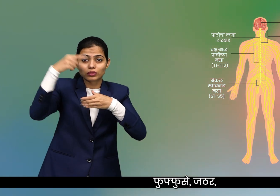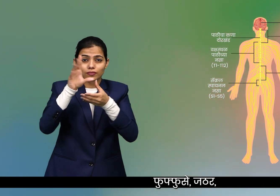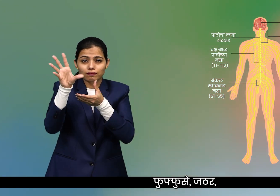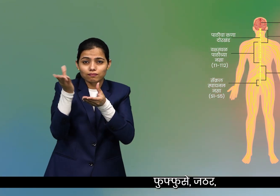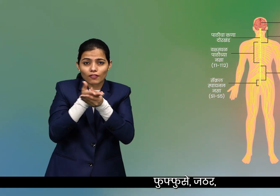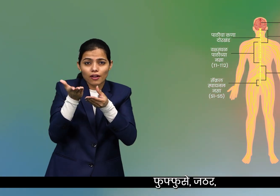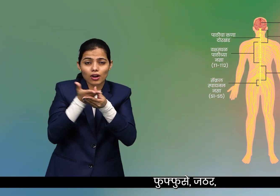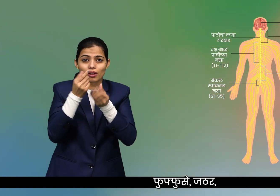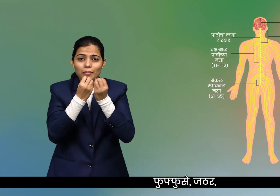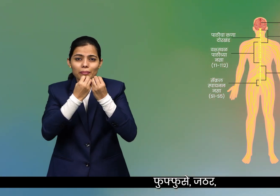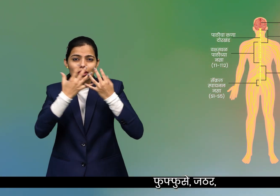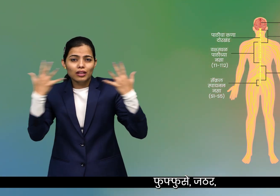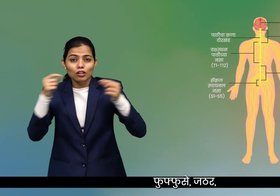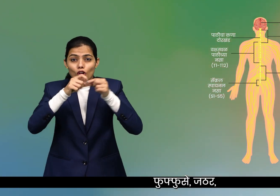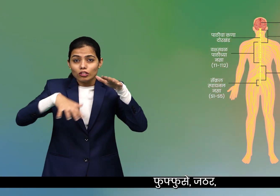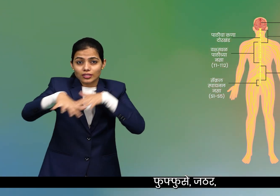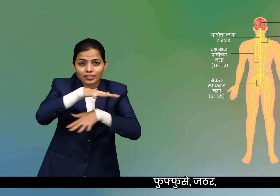फुफ्फुसे, जठर,